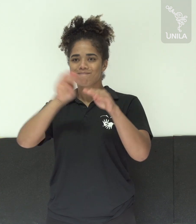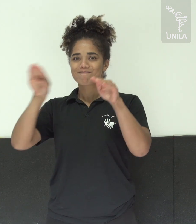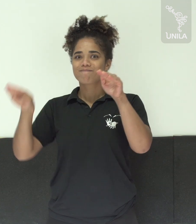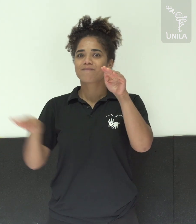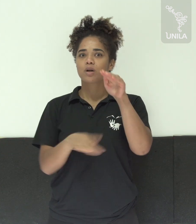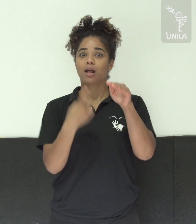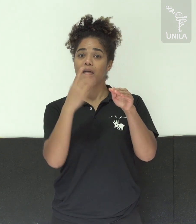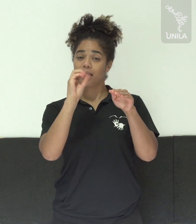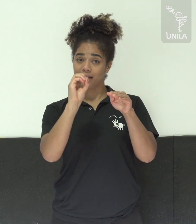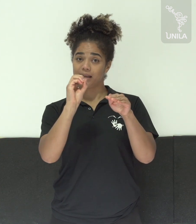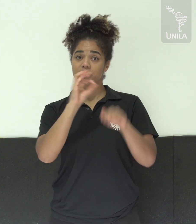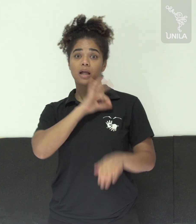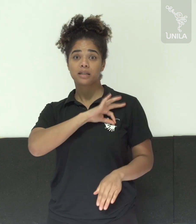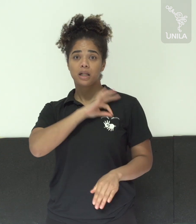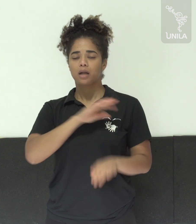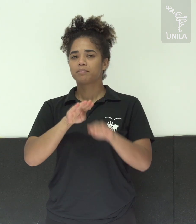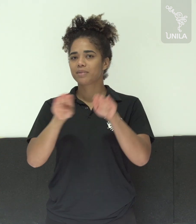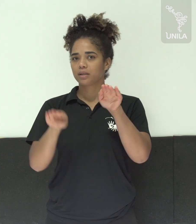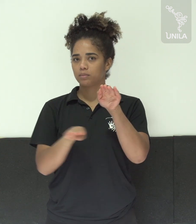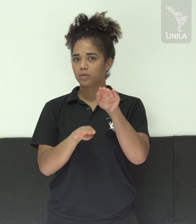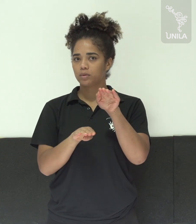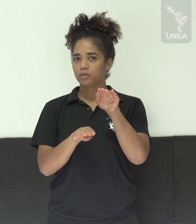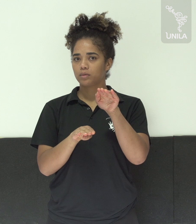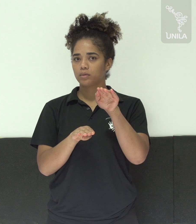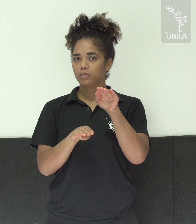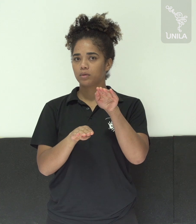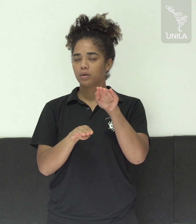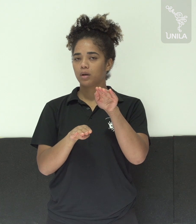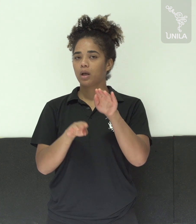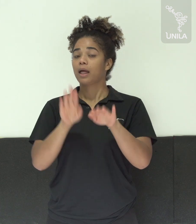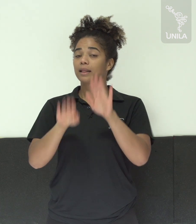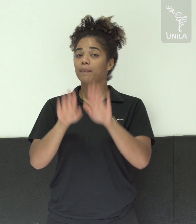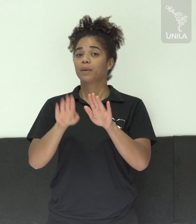mínimos, o critério de desempate será a maior idade.